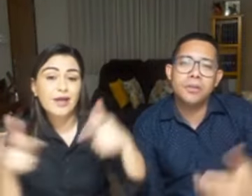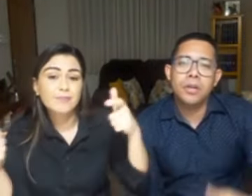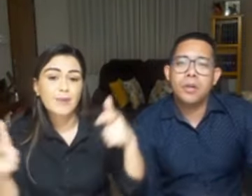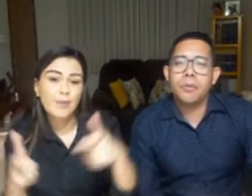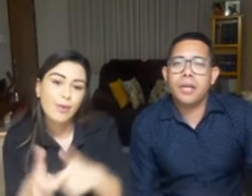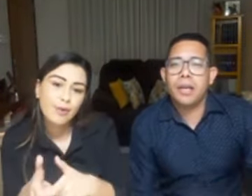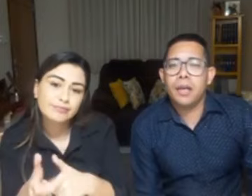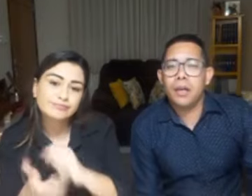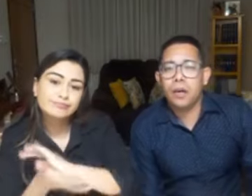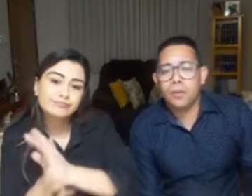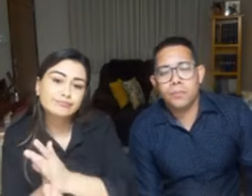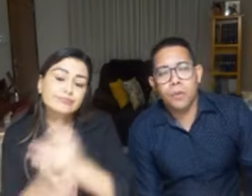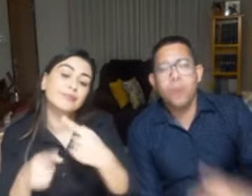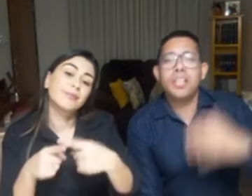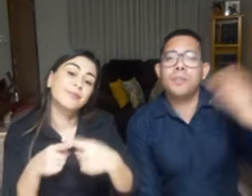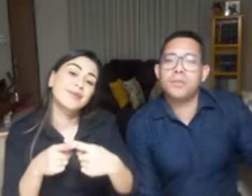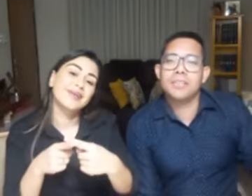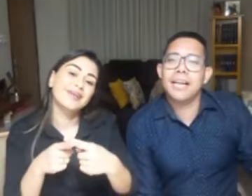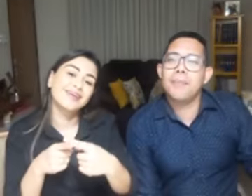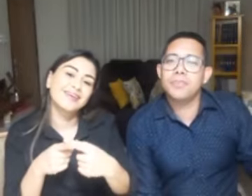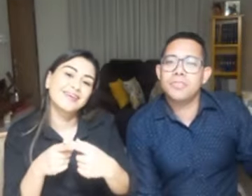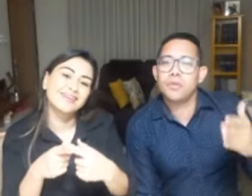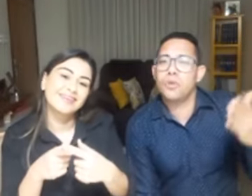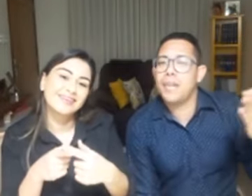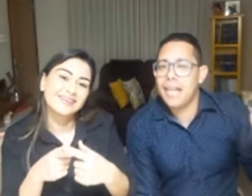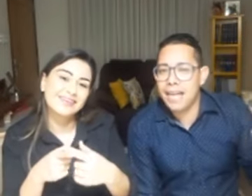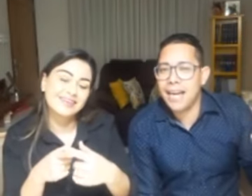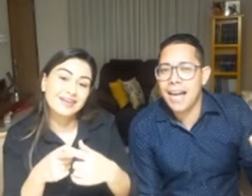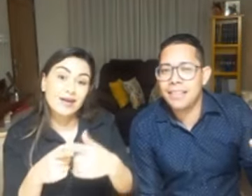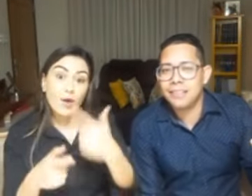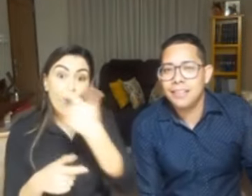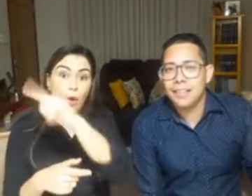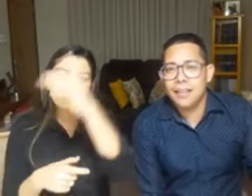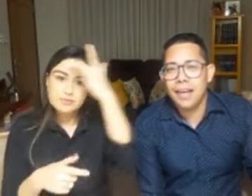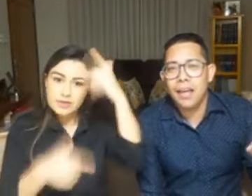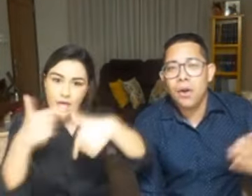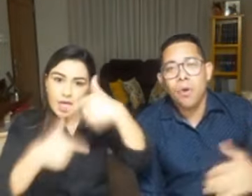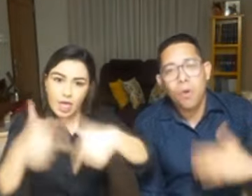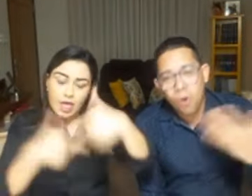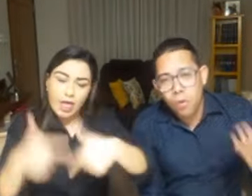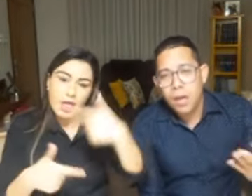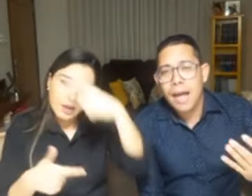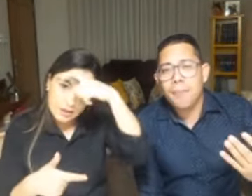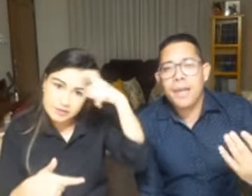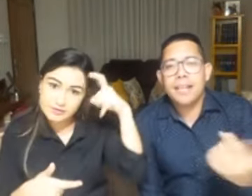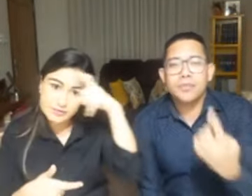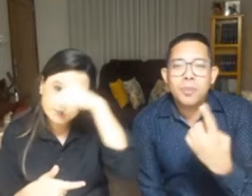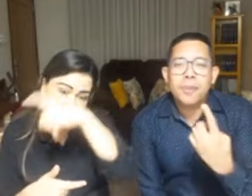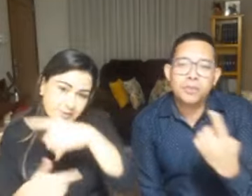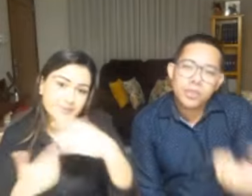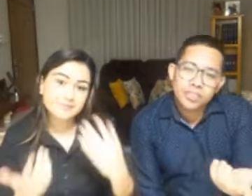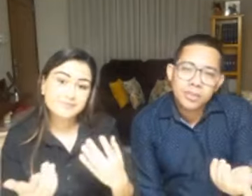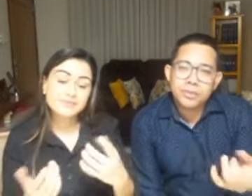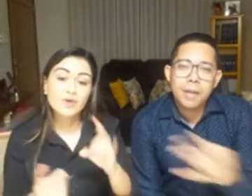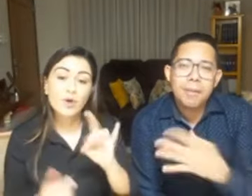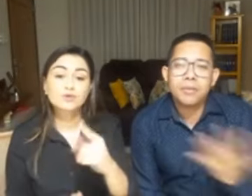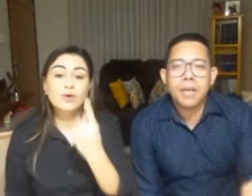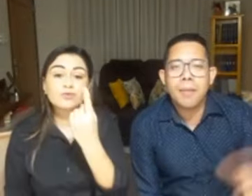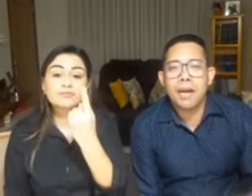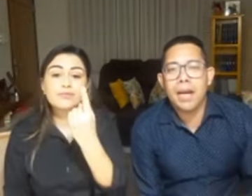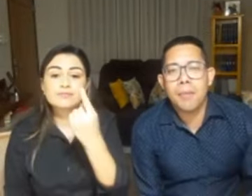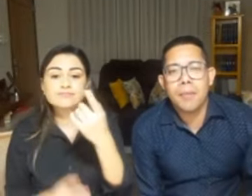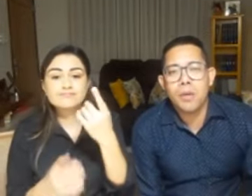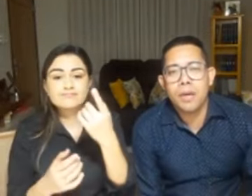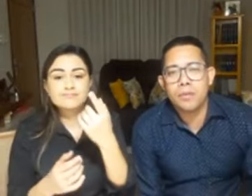prejudicado, porque outras pessoas acabam sendo sobrecarregadas, né? Ou apenas uma pessoa tinha no trabalho, o